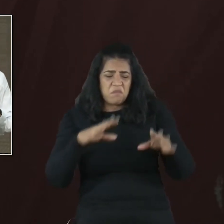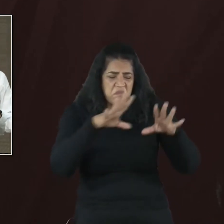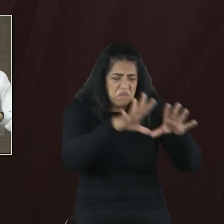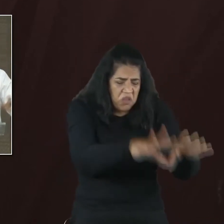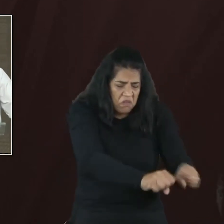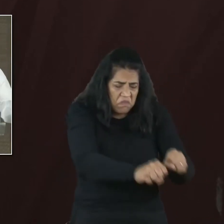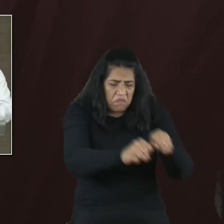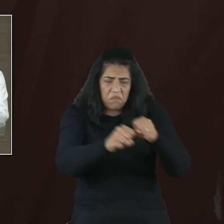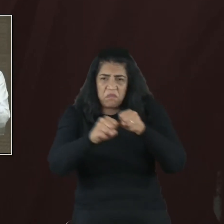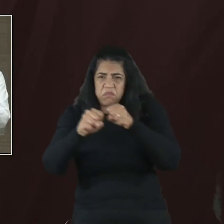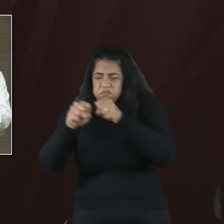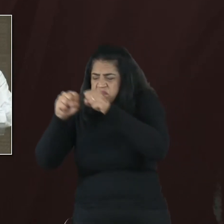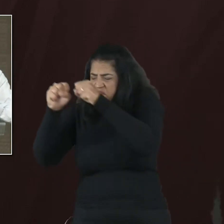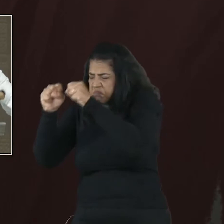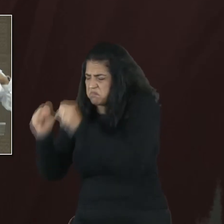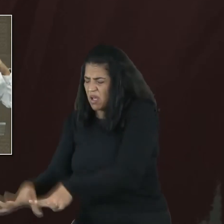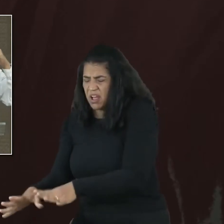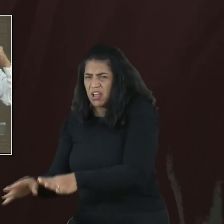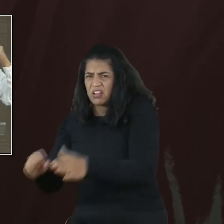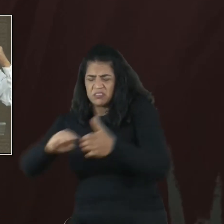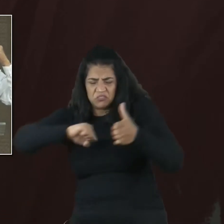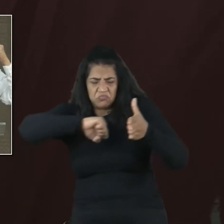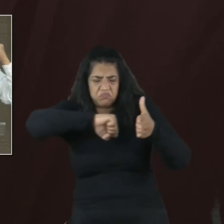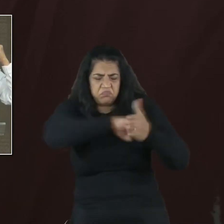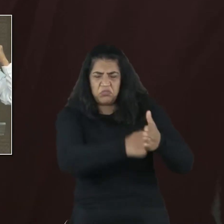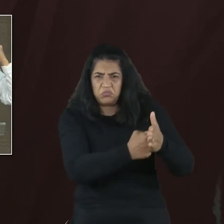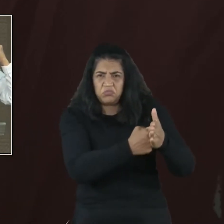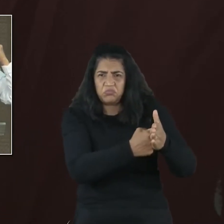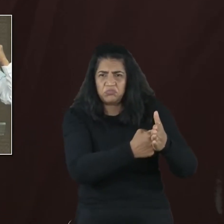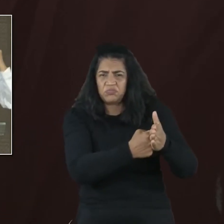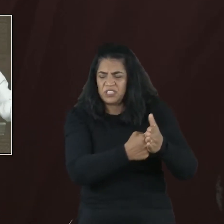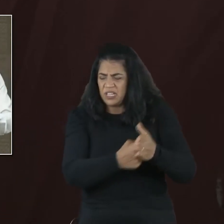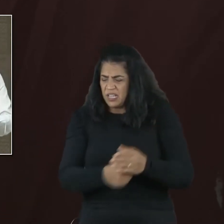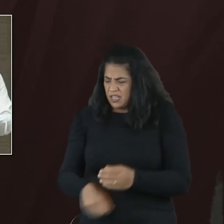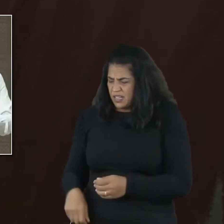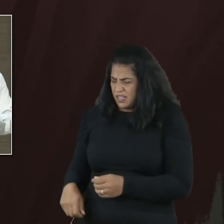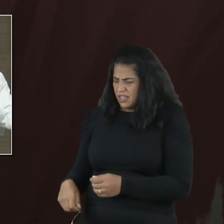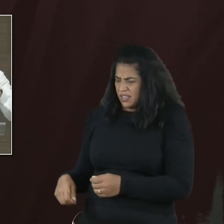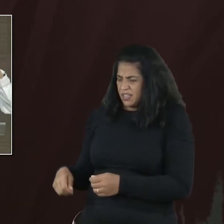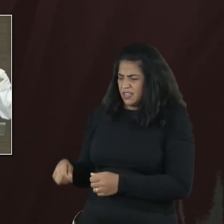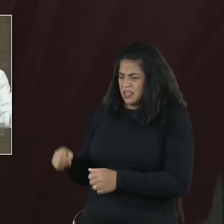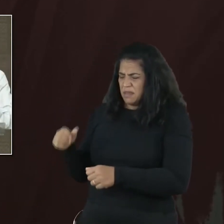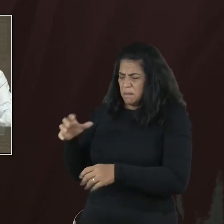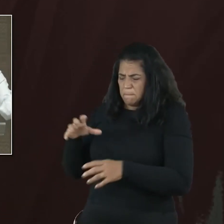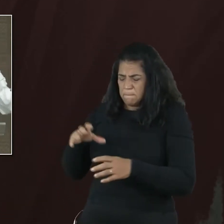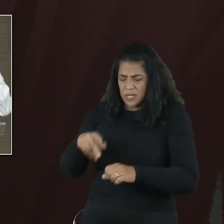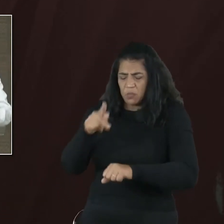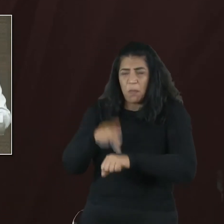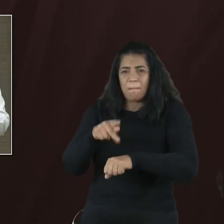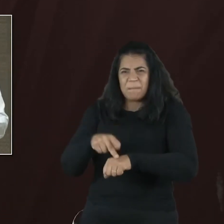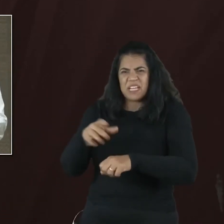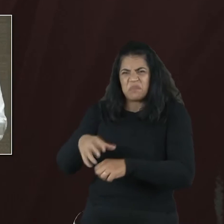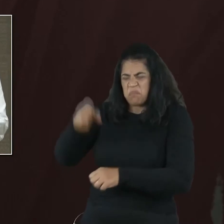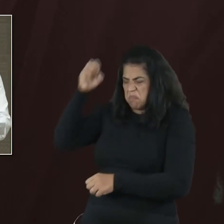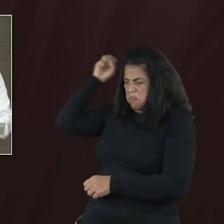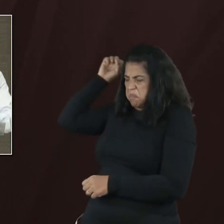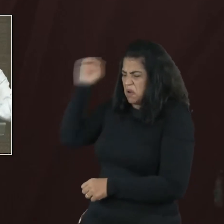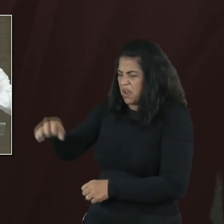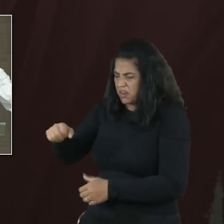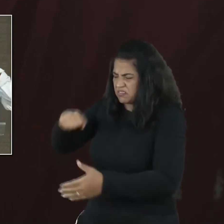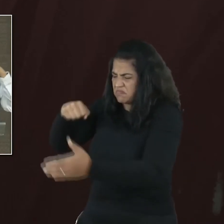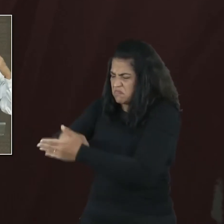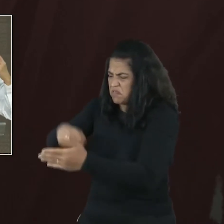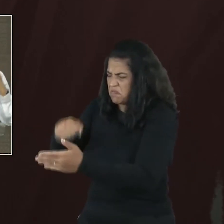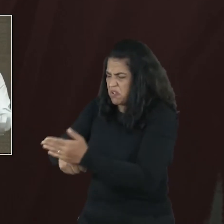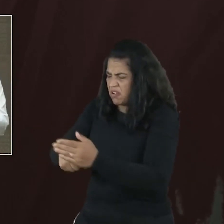fora, fecharam a porta e começaram a querer matá-lo. Fizeram um tumulto para matá-lo. E no